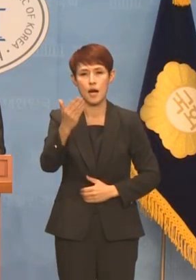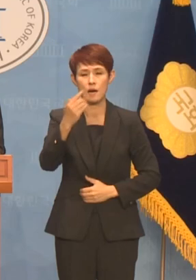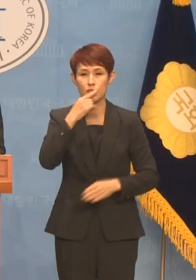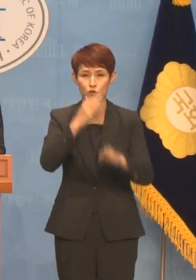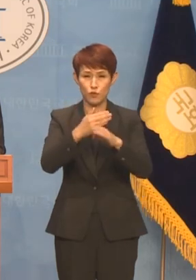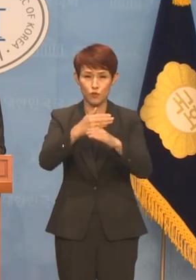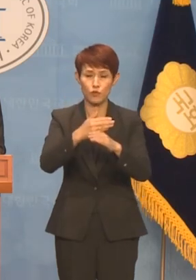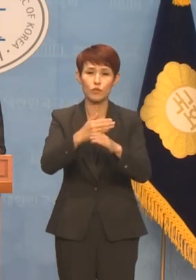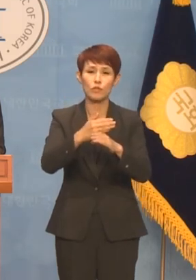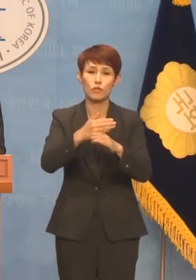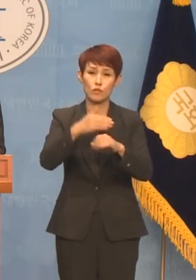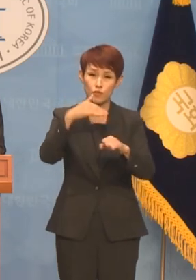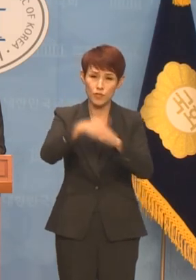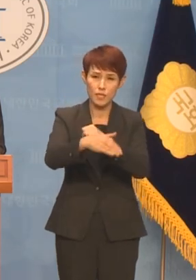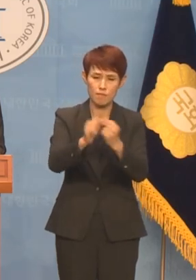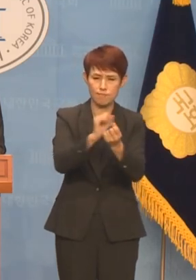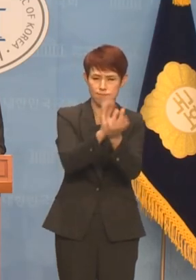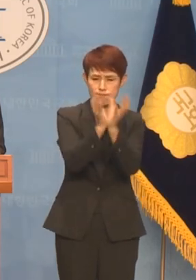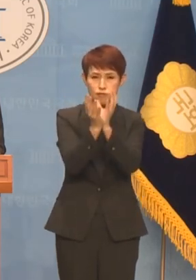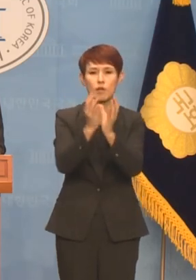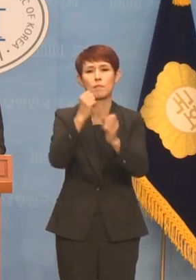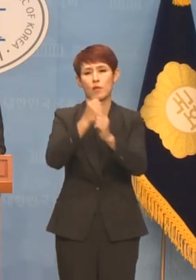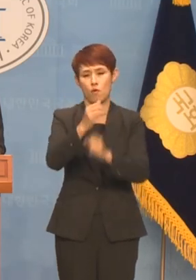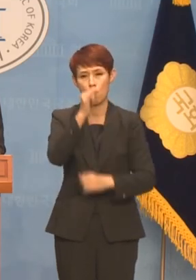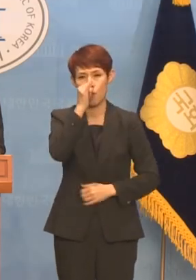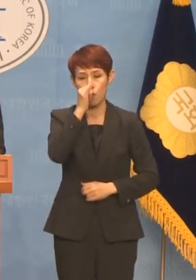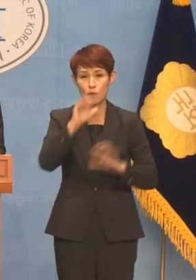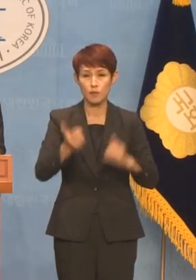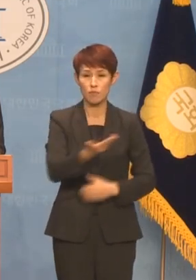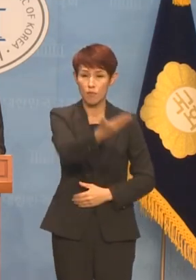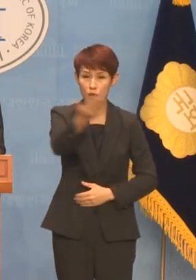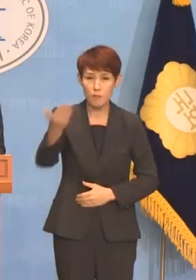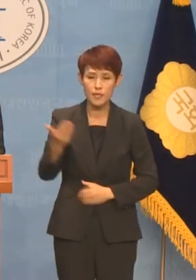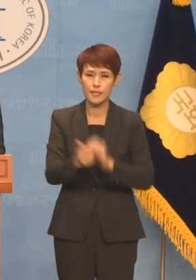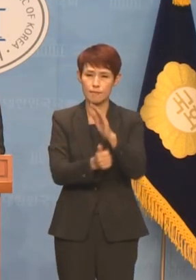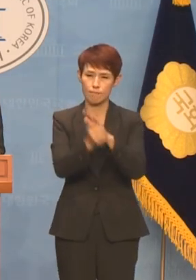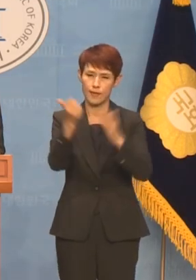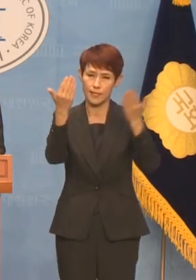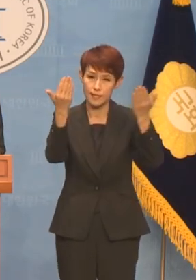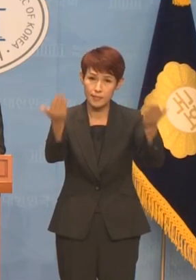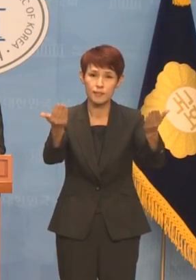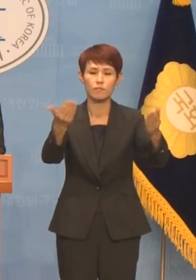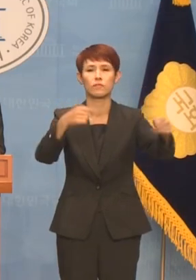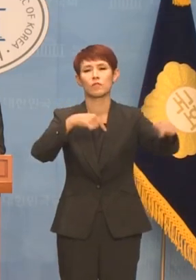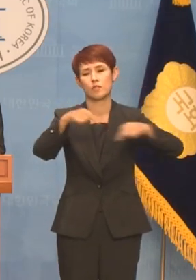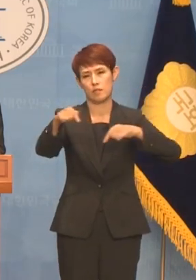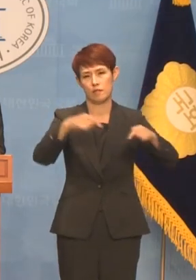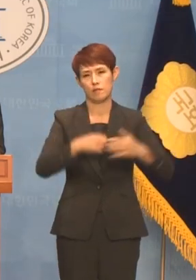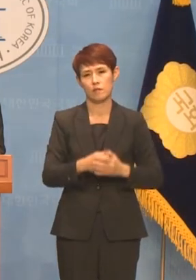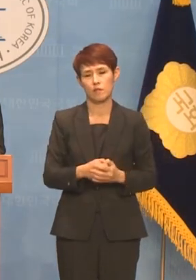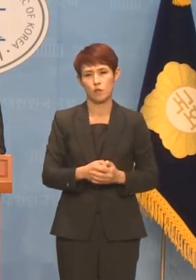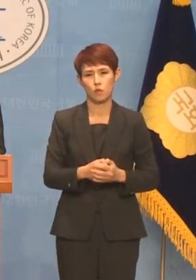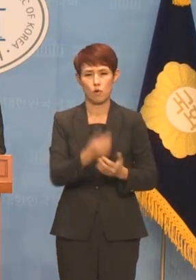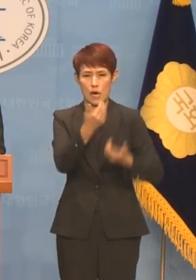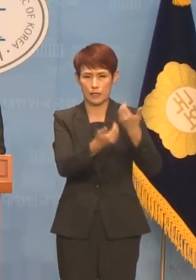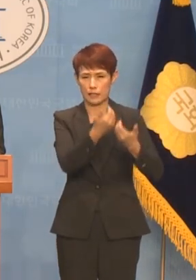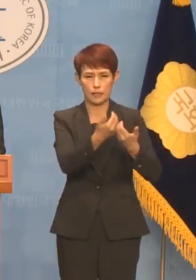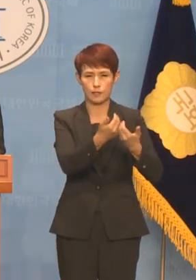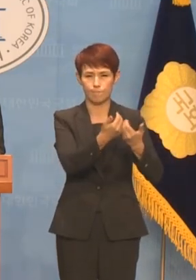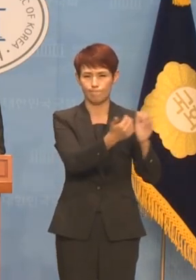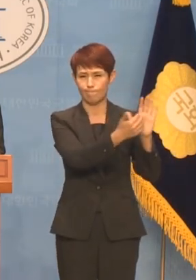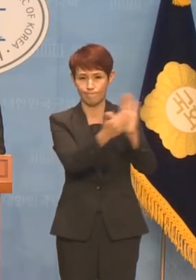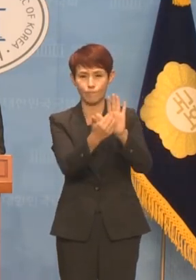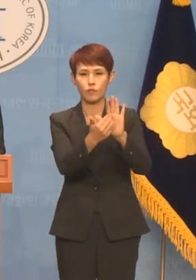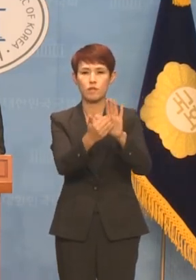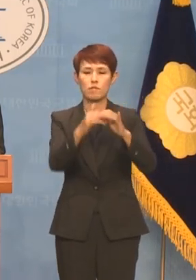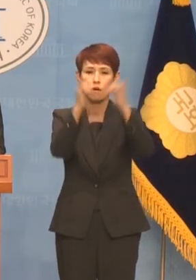민주주의의 꽃을 활짝 피우고 널리 모든 국민들께 희망을 드리는 정치, 갈등을 조정해내고 우리 사회